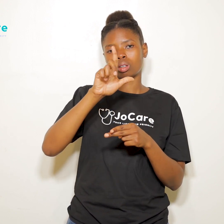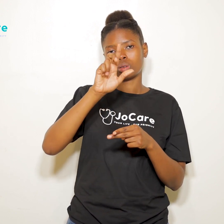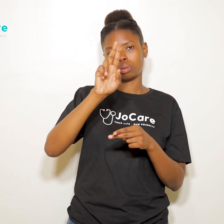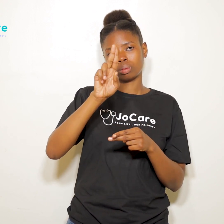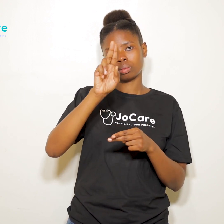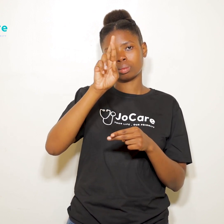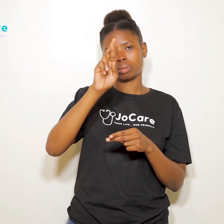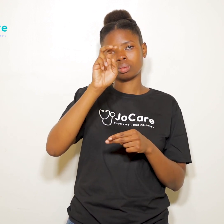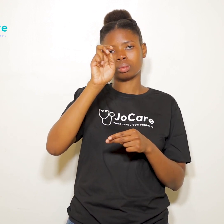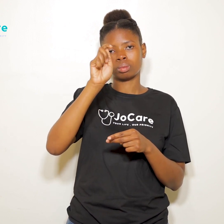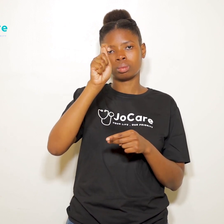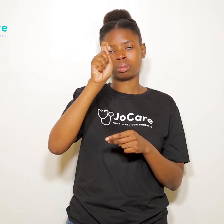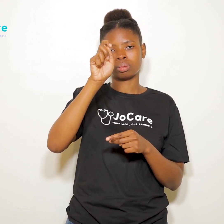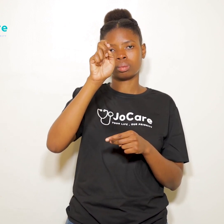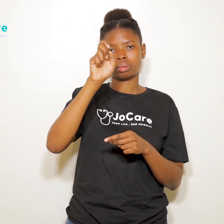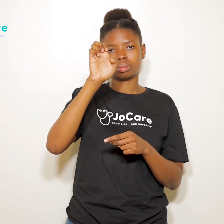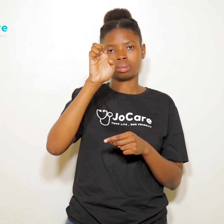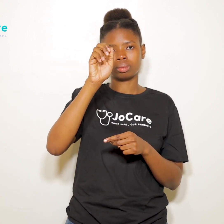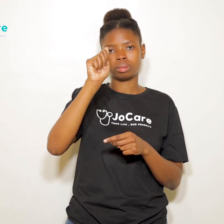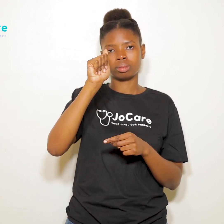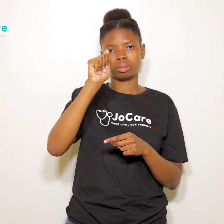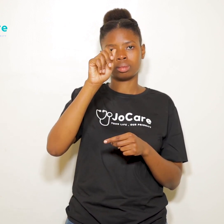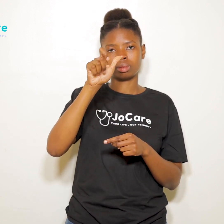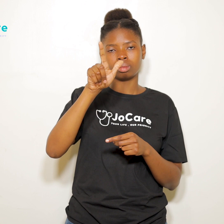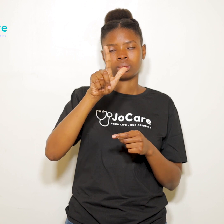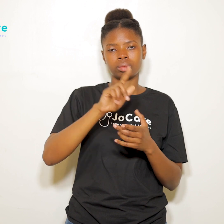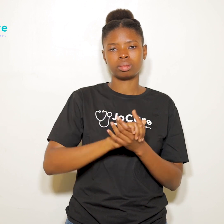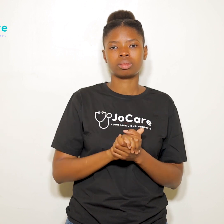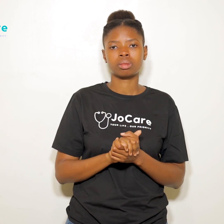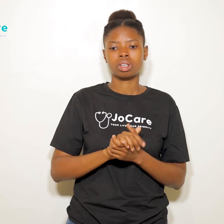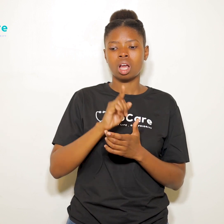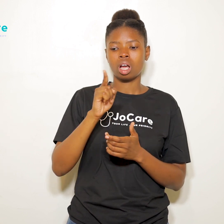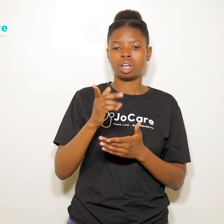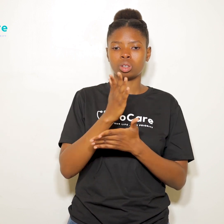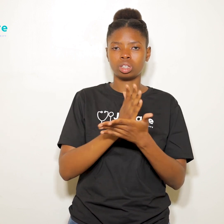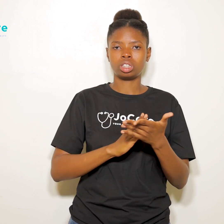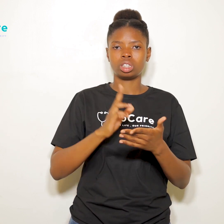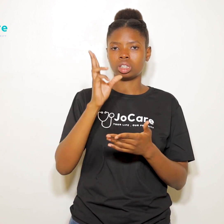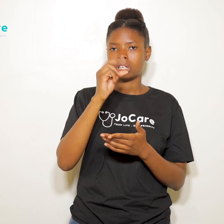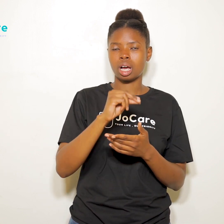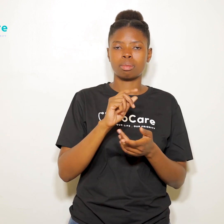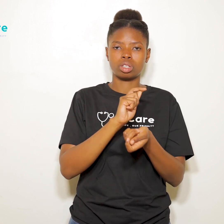Luteal phase. Icyo gice nacyo mwatubwiye kidahinduka ku bagore bose. Bivuze ngo waba ufite